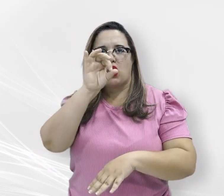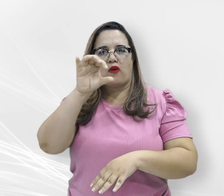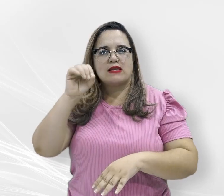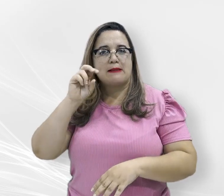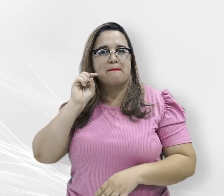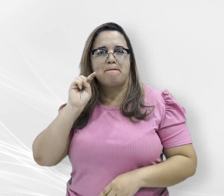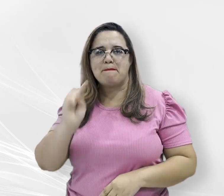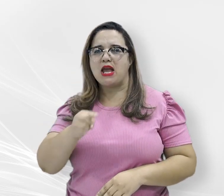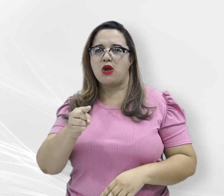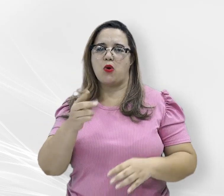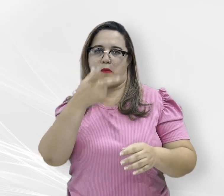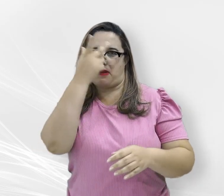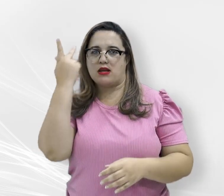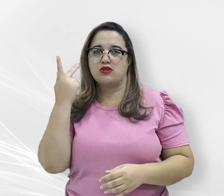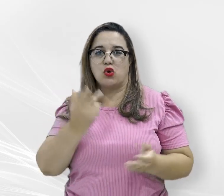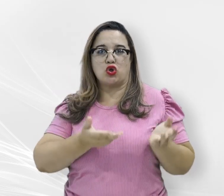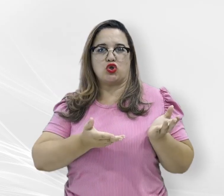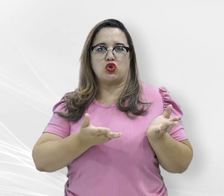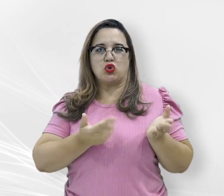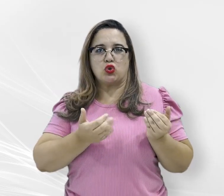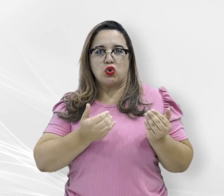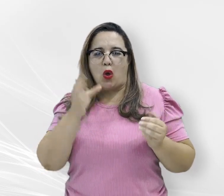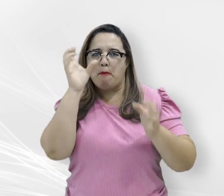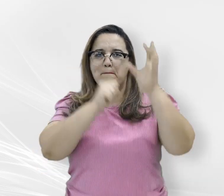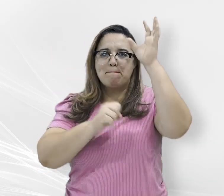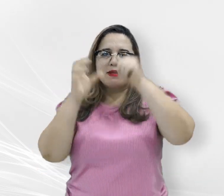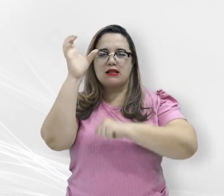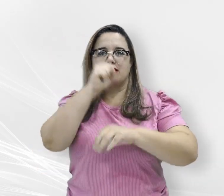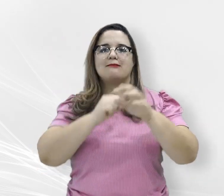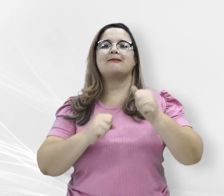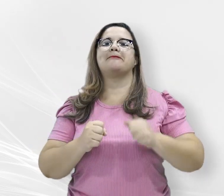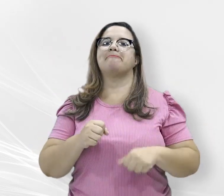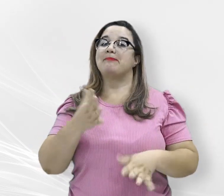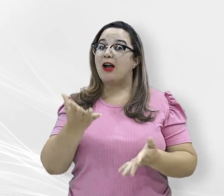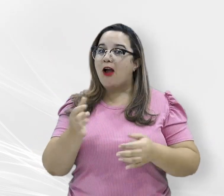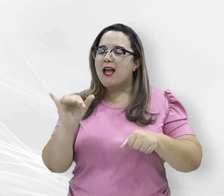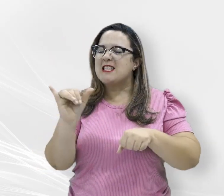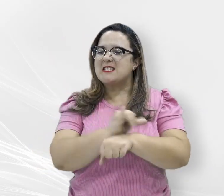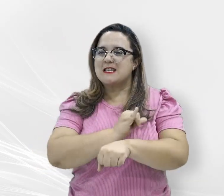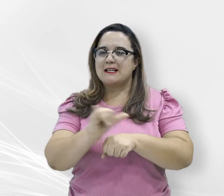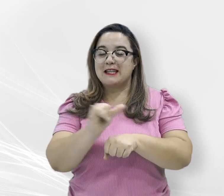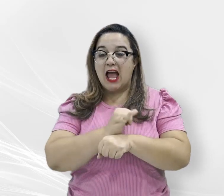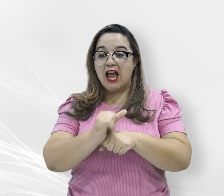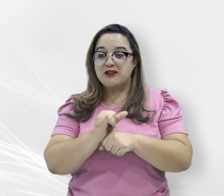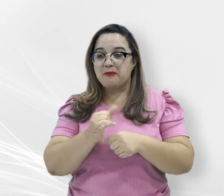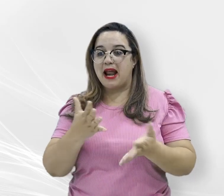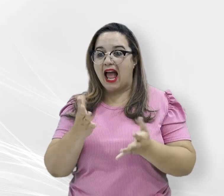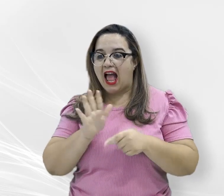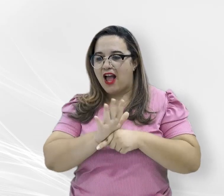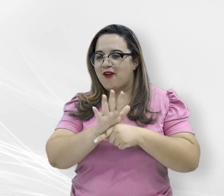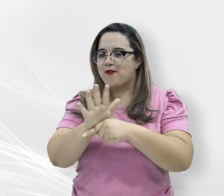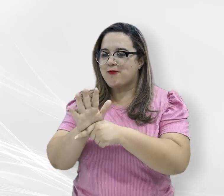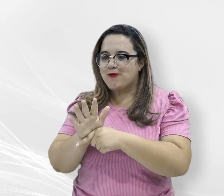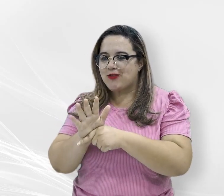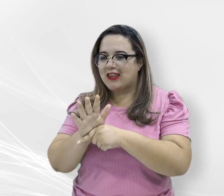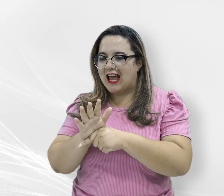Tratando-se, portanto, de política pública de Estado essencial e estratégica para a prevenção e o enfrentamento ao trabalho infantil e à